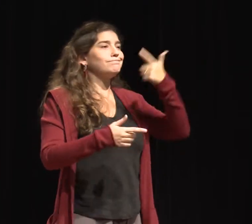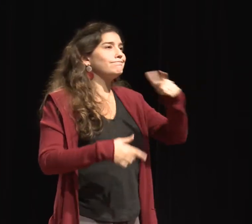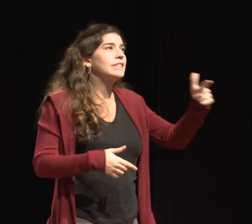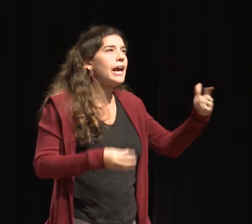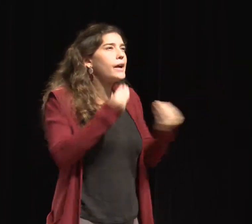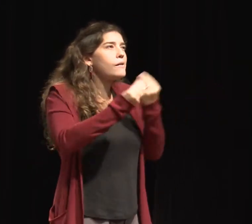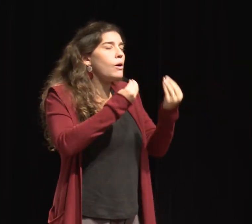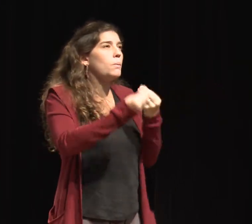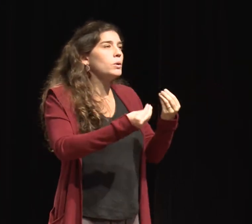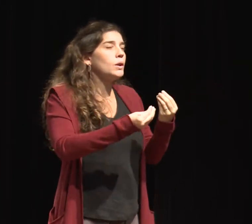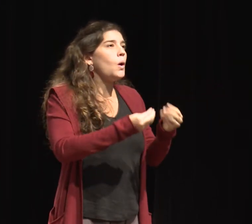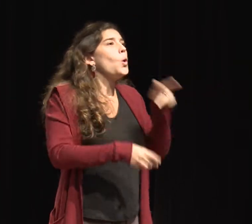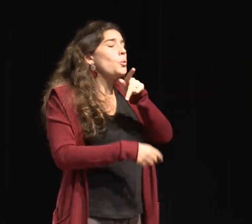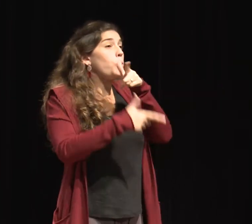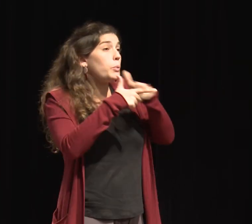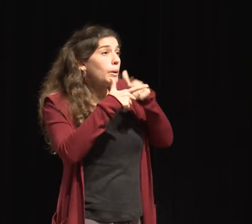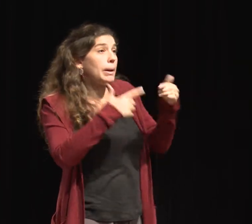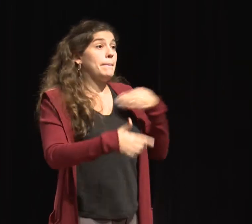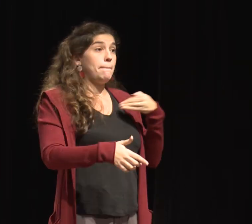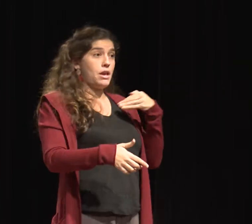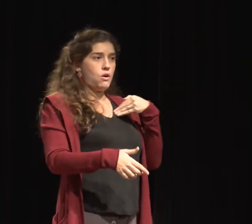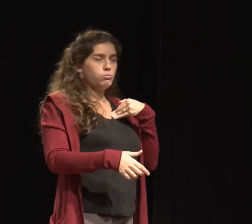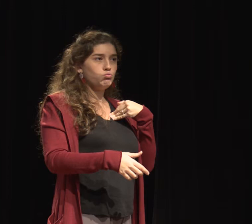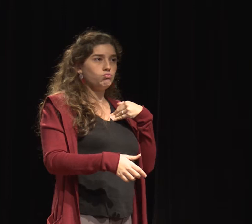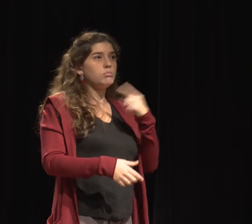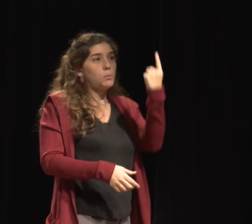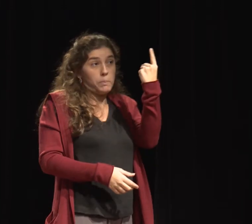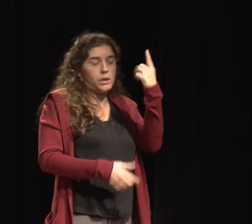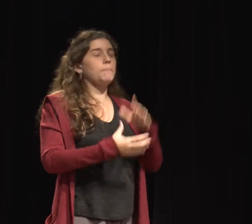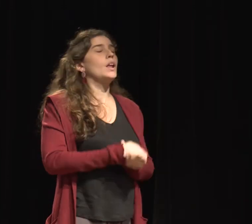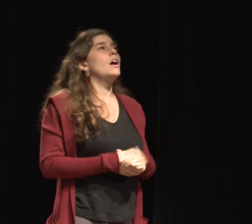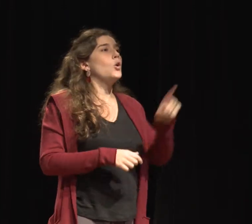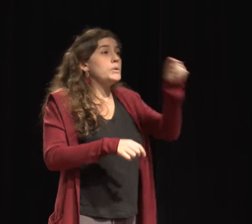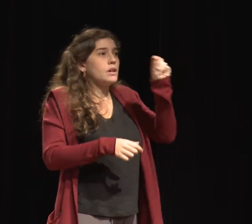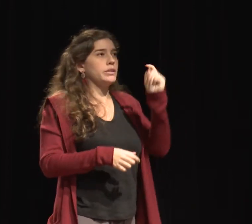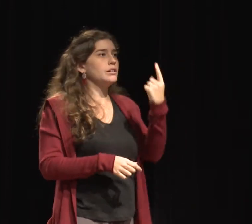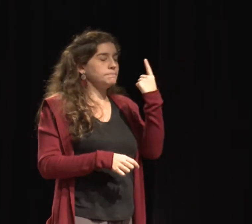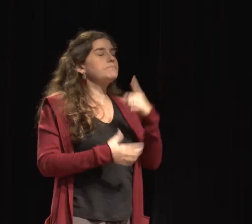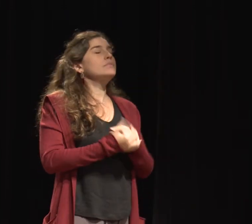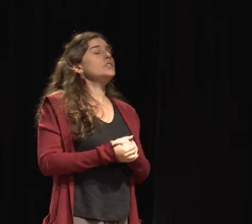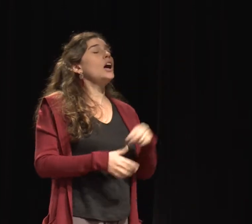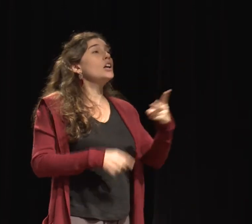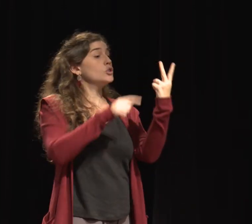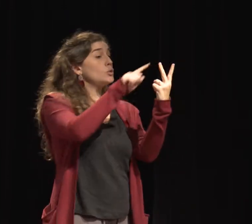não tem conhecimento. O problema também meu, comigo, né?